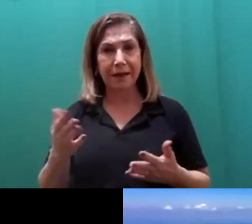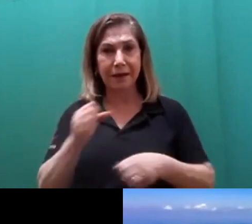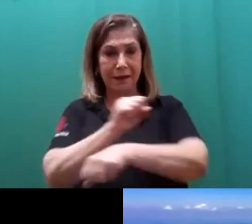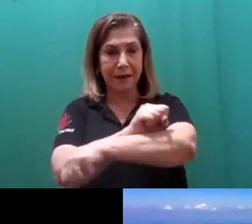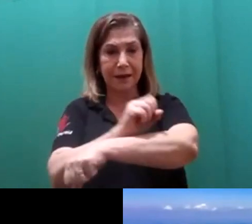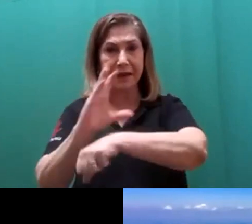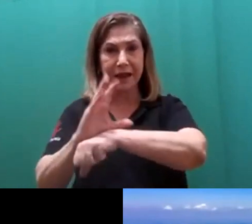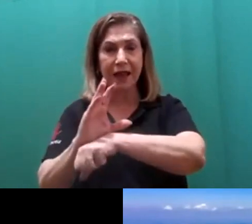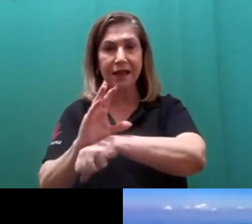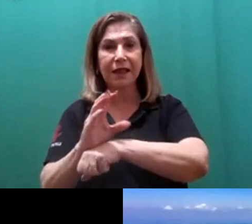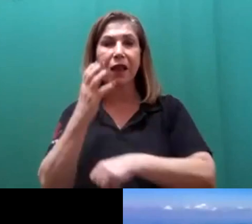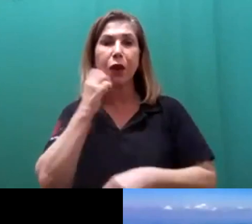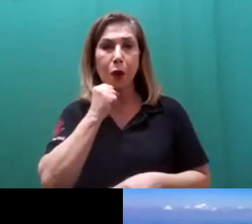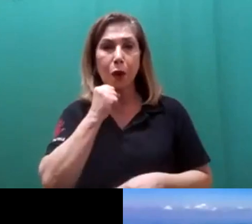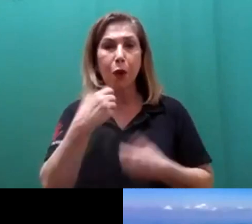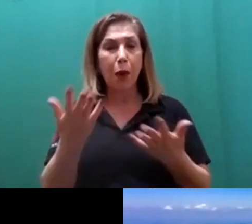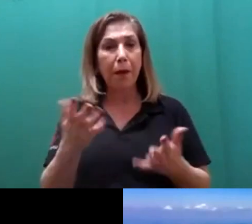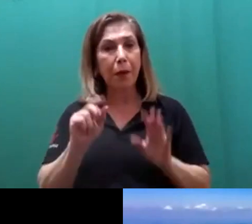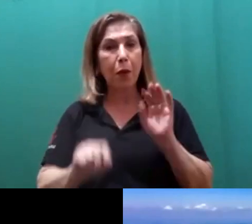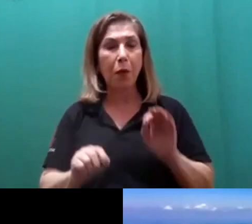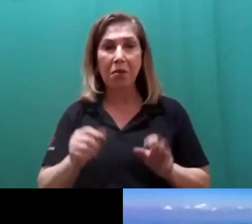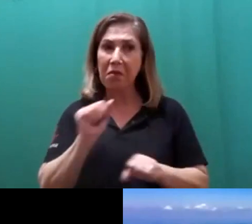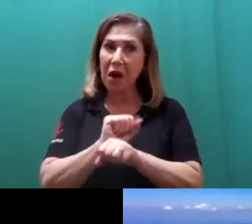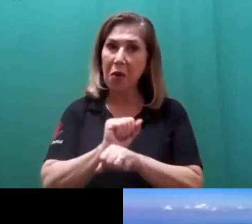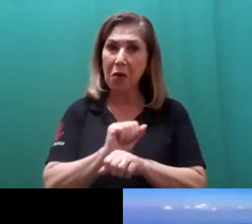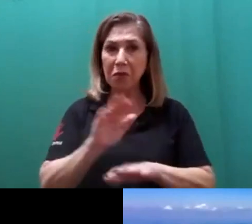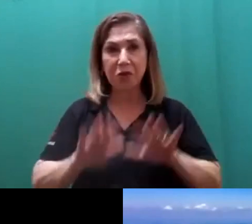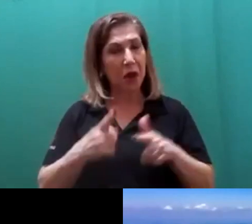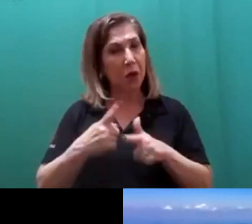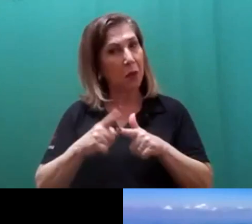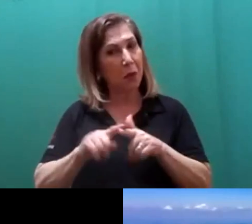como é que está esse programa deles. Eu acho que eles interromperam, enfim, por algum problema